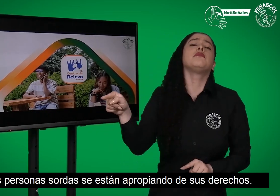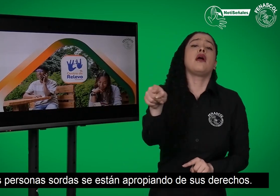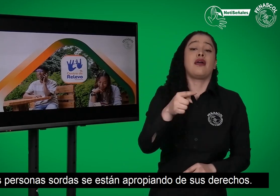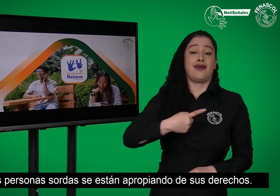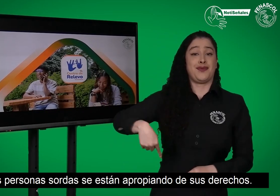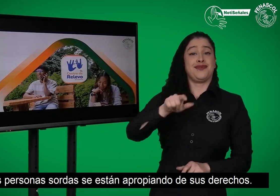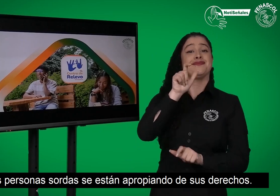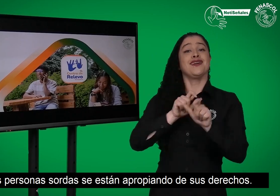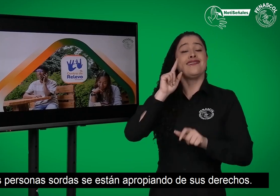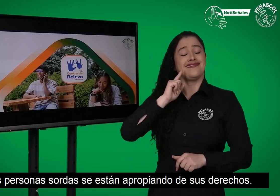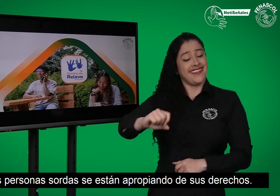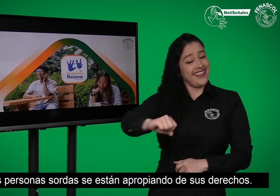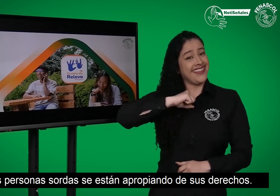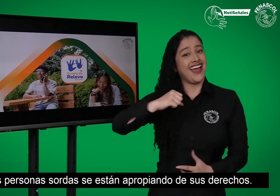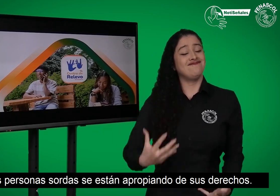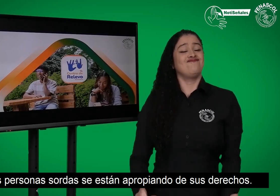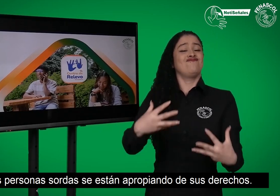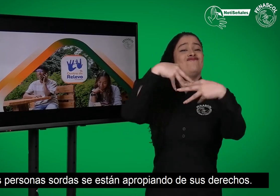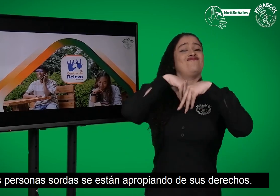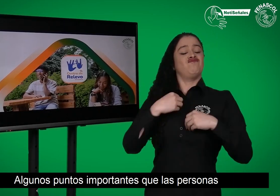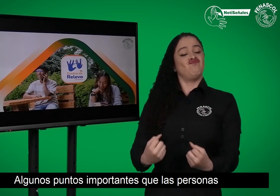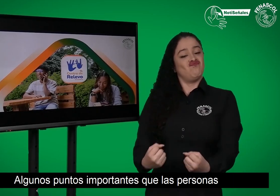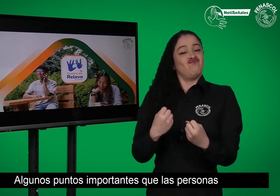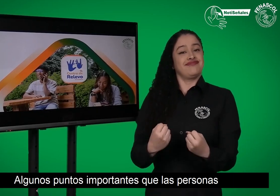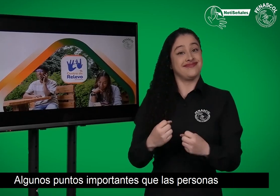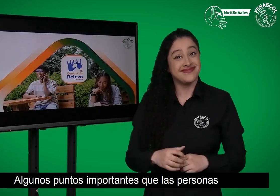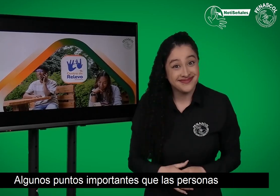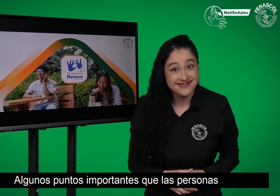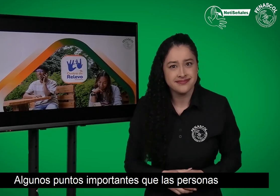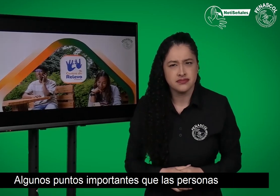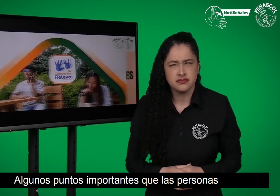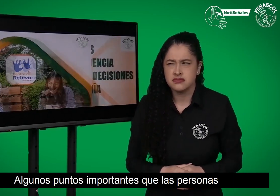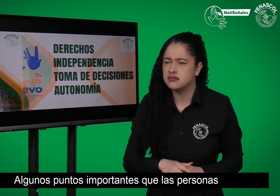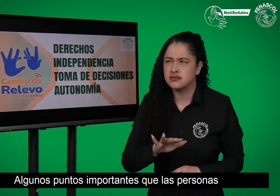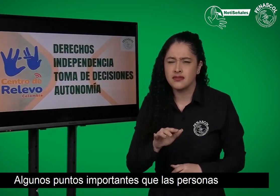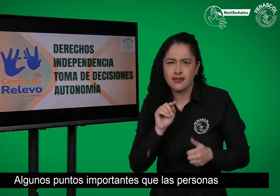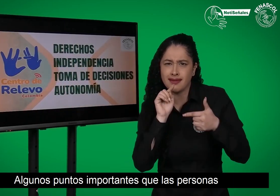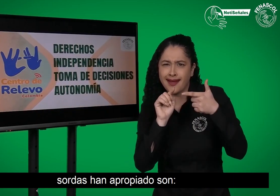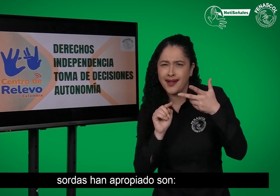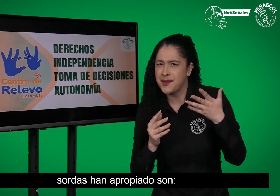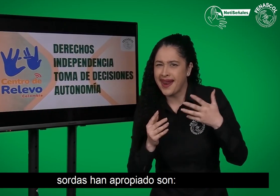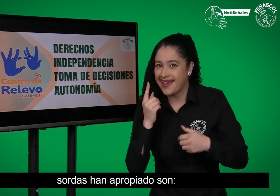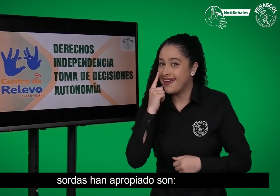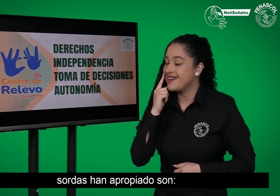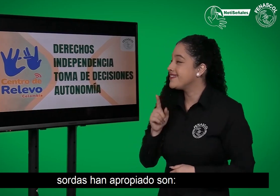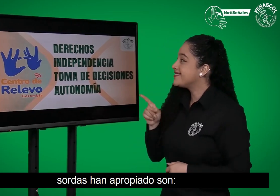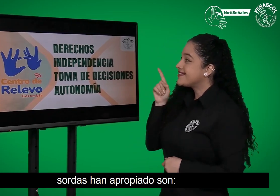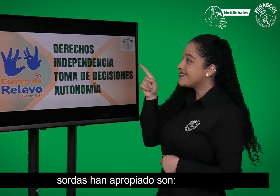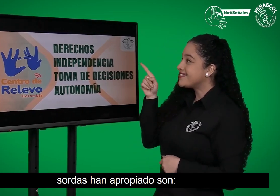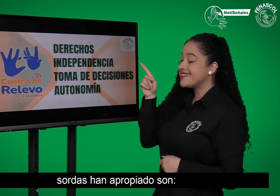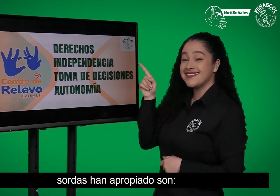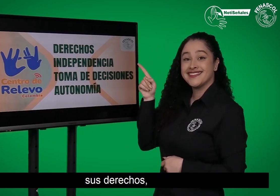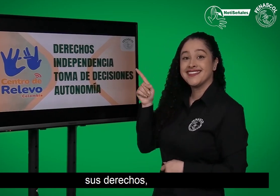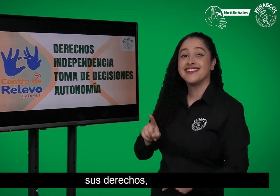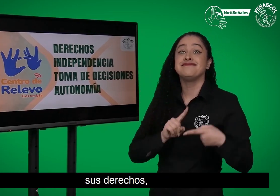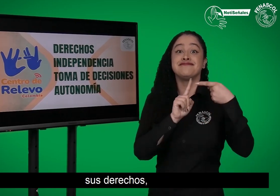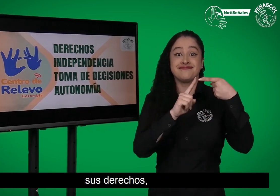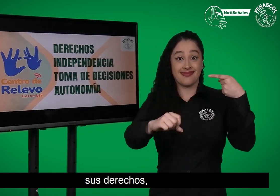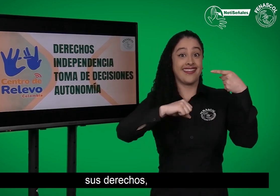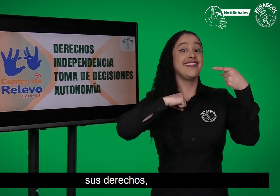están apropiando de sus derechos. Algunos puntos importantes que las personas sordas han apropiado son sus derechos,